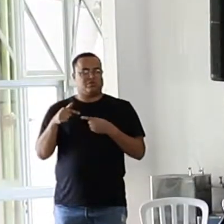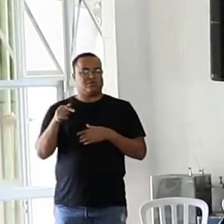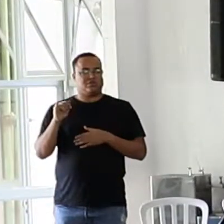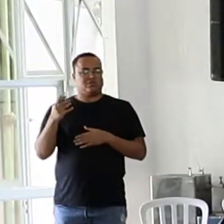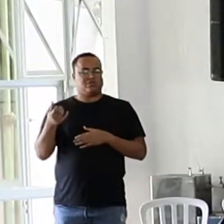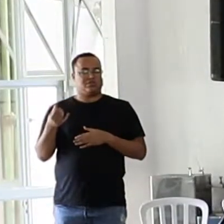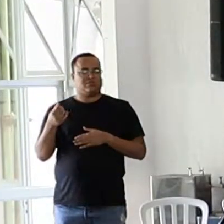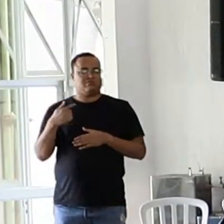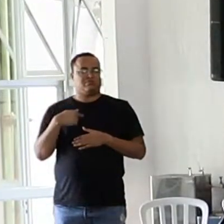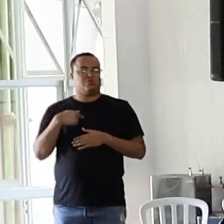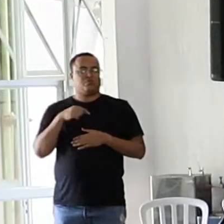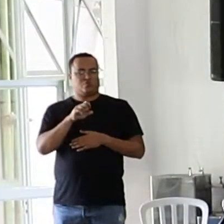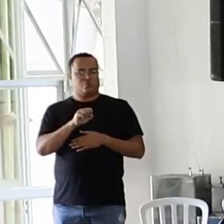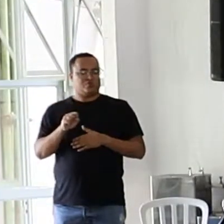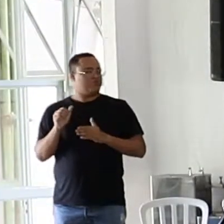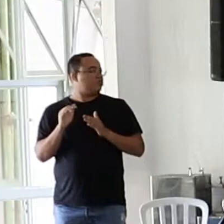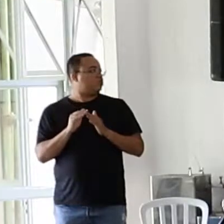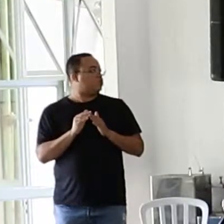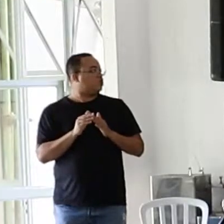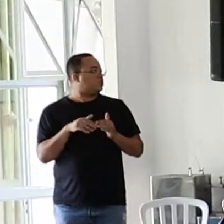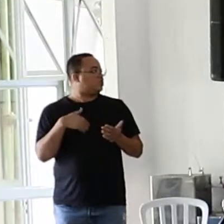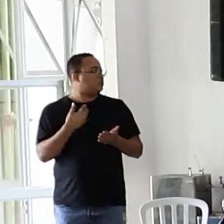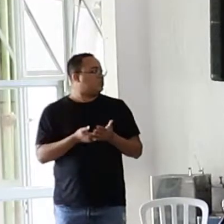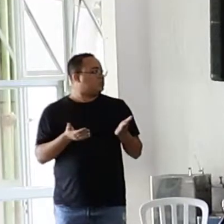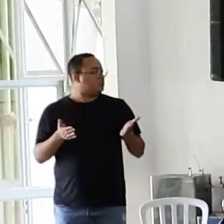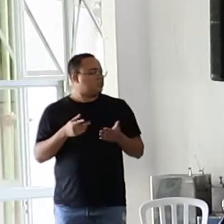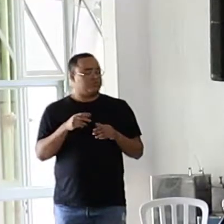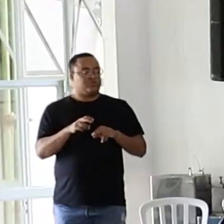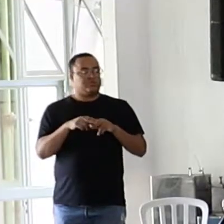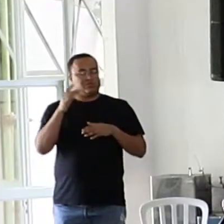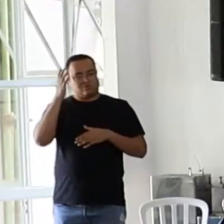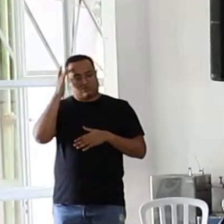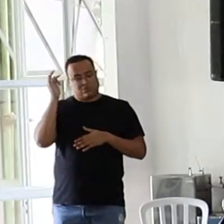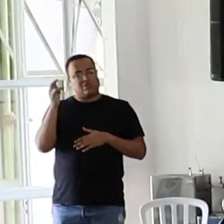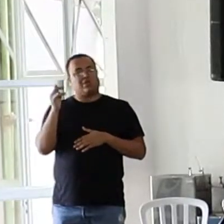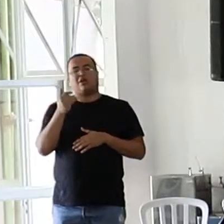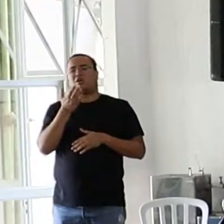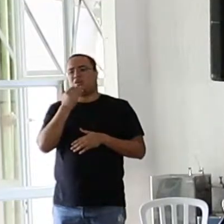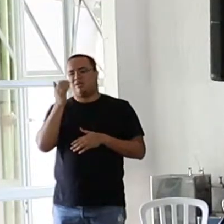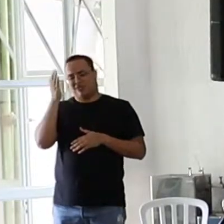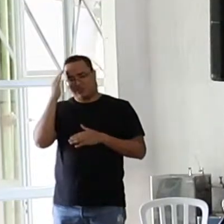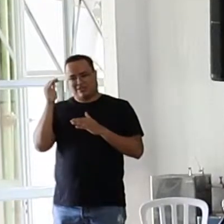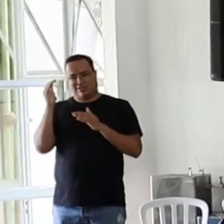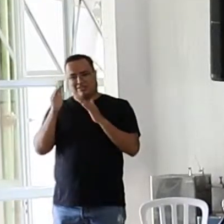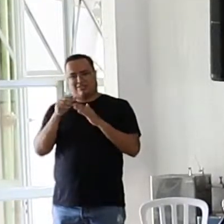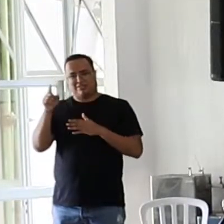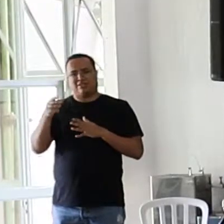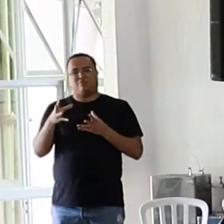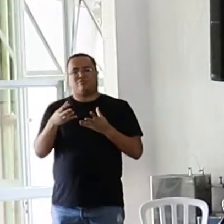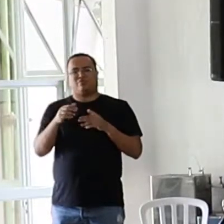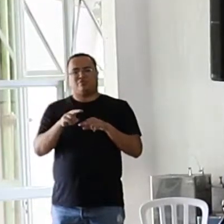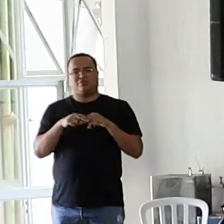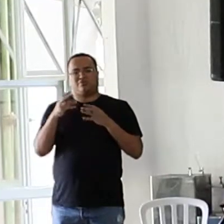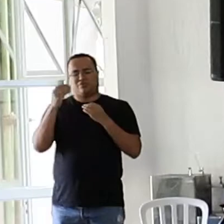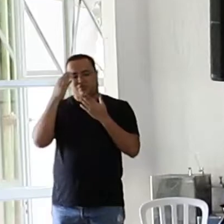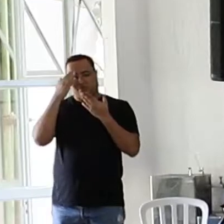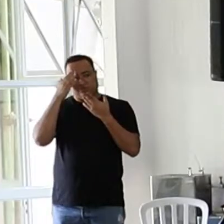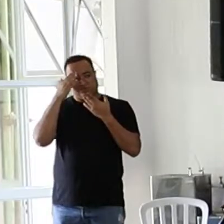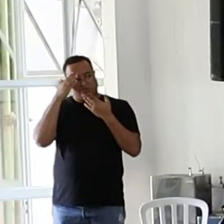6 e meu sogro mora até hoje no Guará inclusive amanhã Domingo almoço é na casa dele muito obrigado